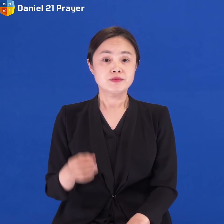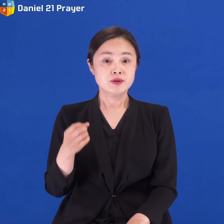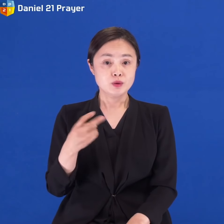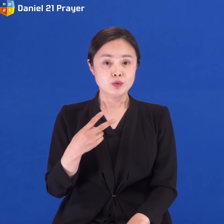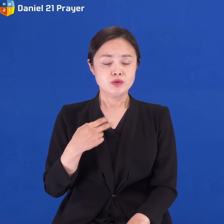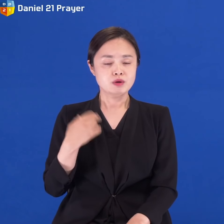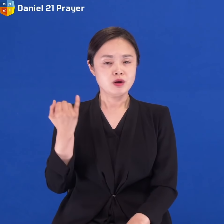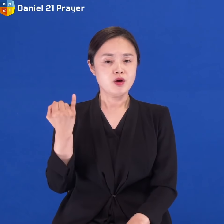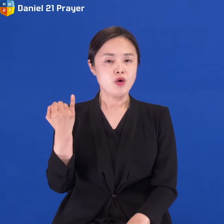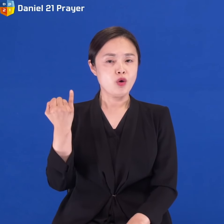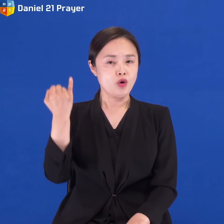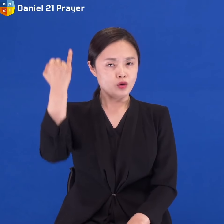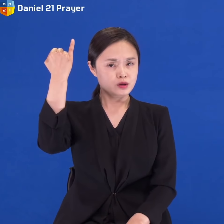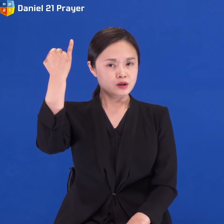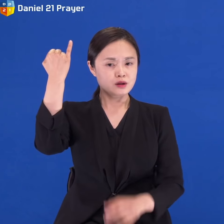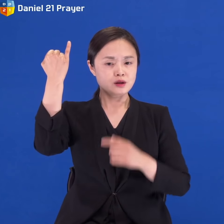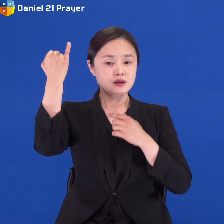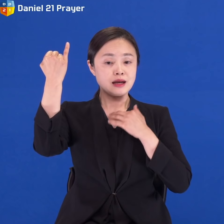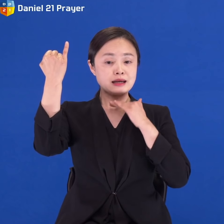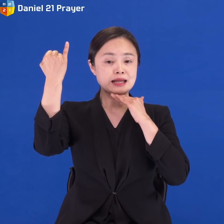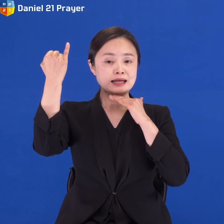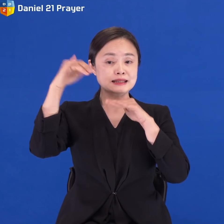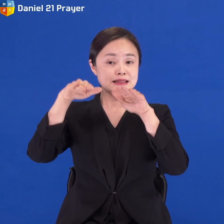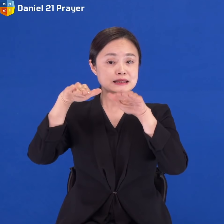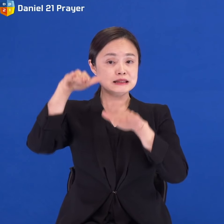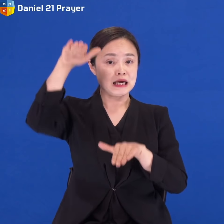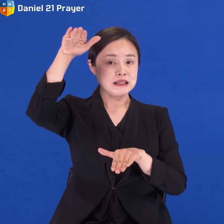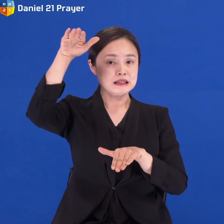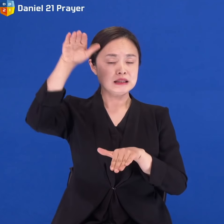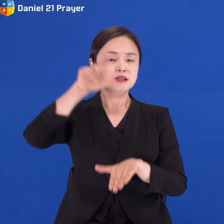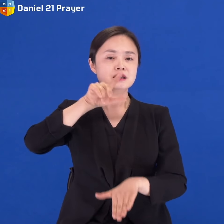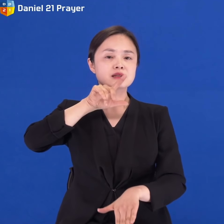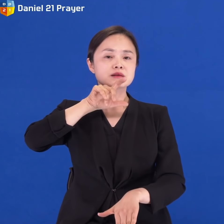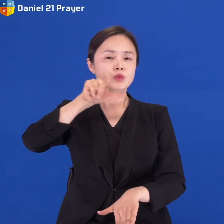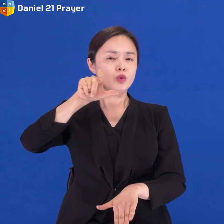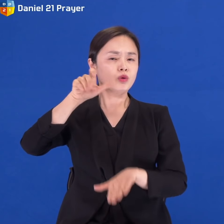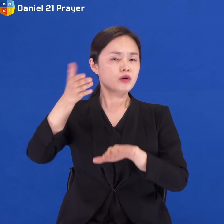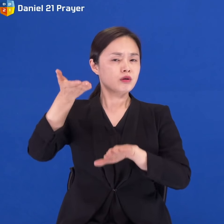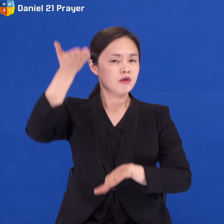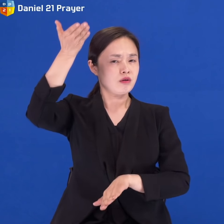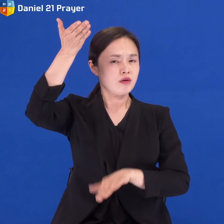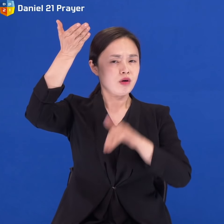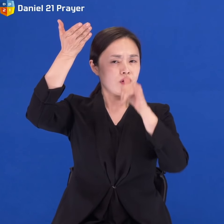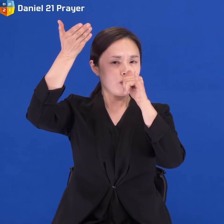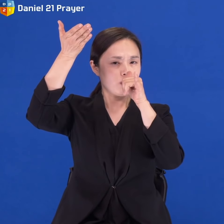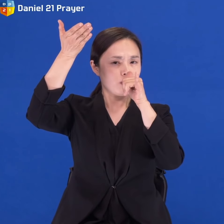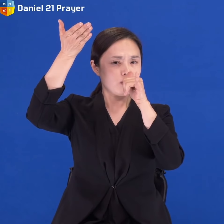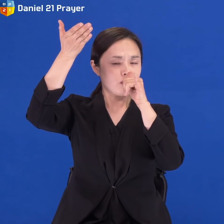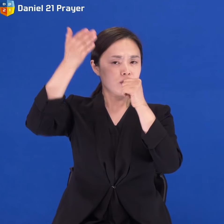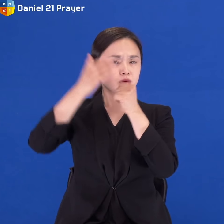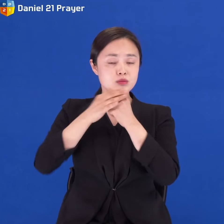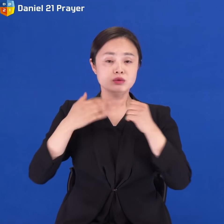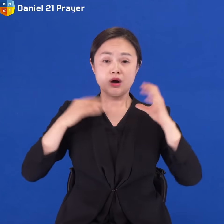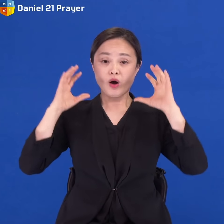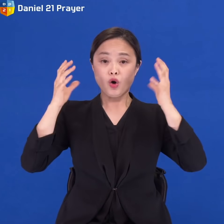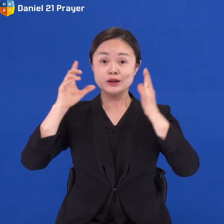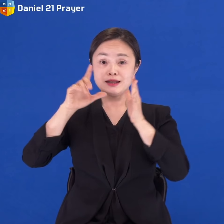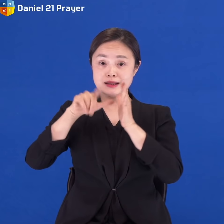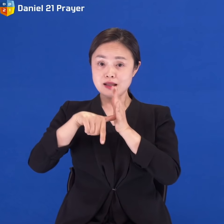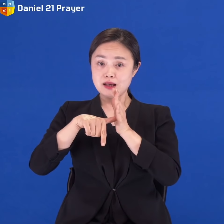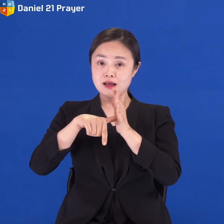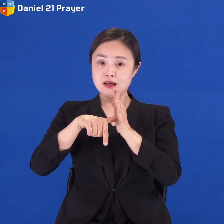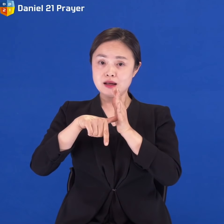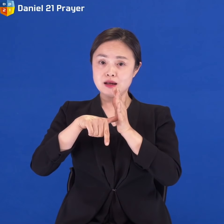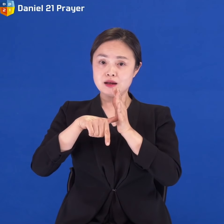관계로 저와의 추억이 단 한 번도 장면이 생각나지 않는 저희 어린 눈에